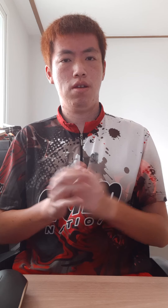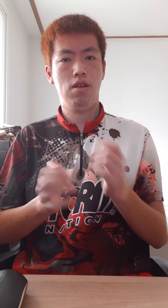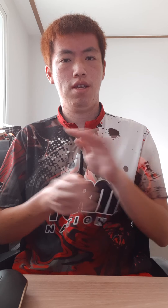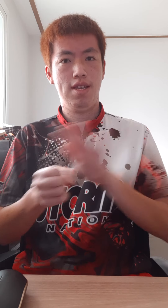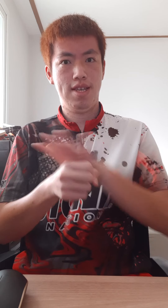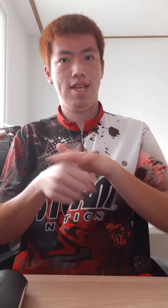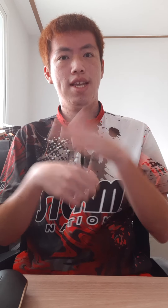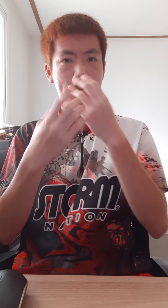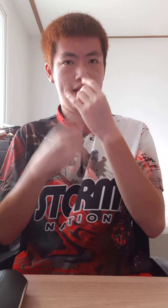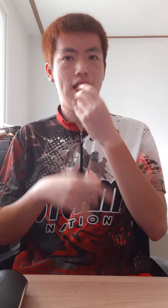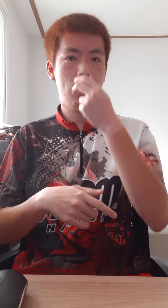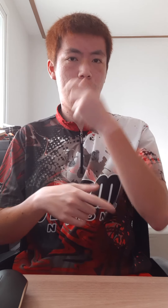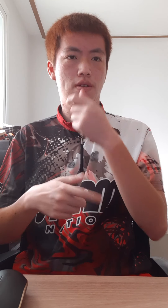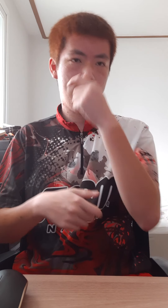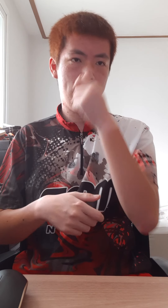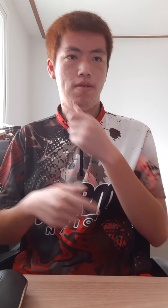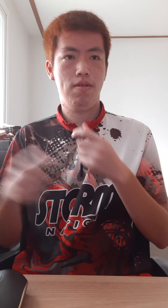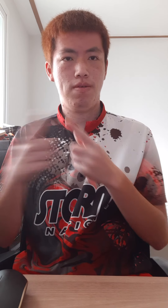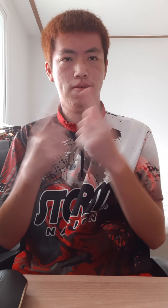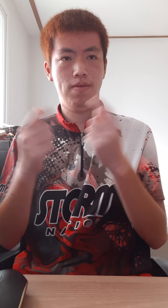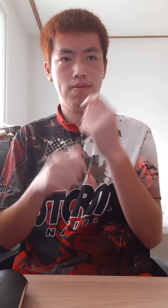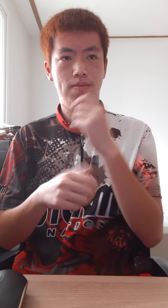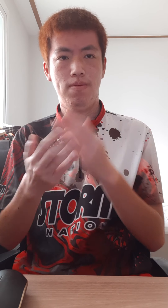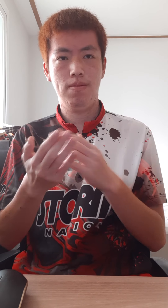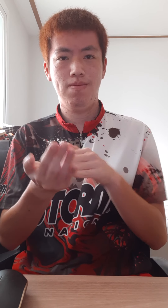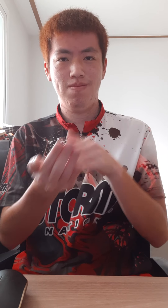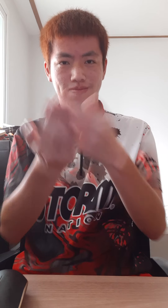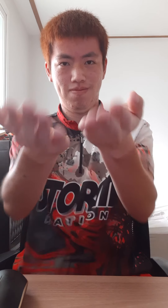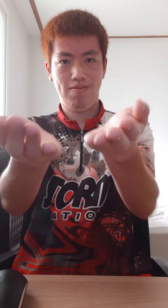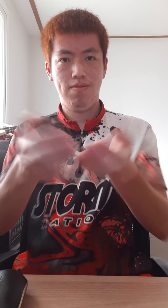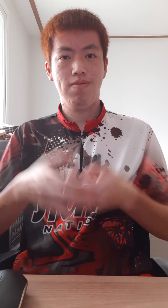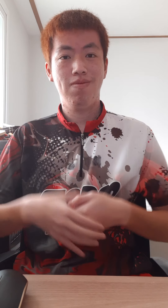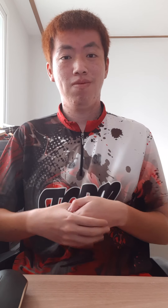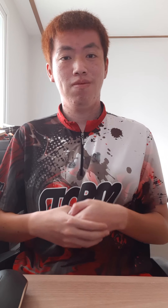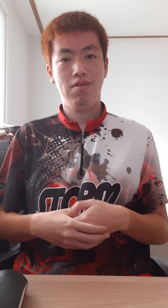대화를 나누는 가족이 있습니다. 이명아 기자가 소개합니다.